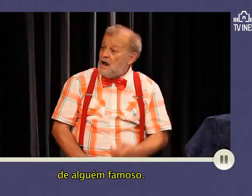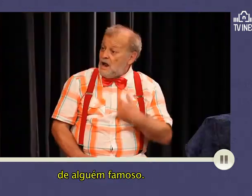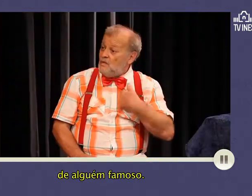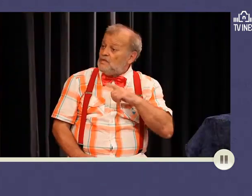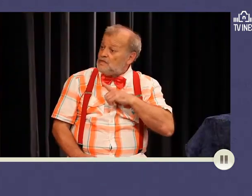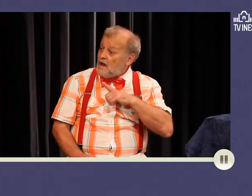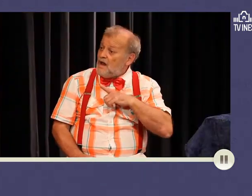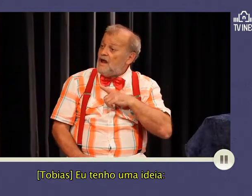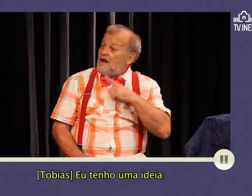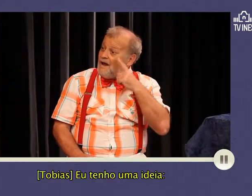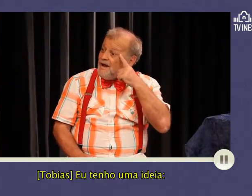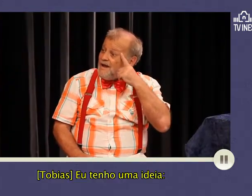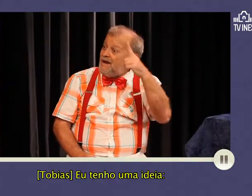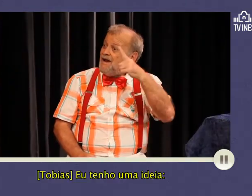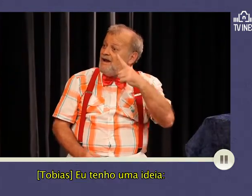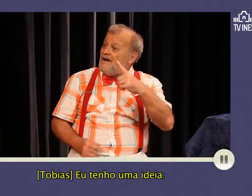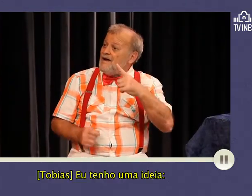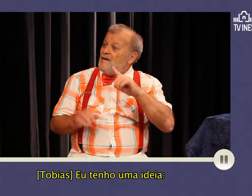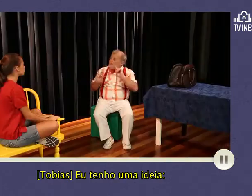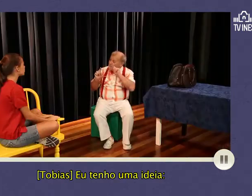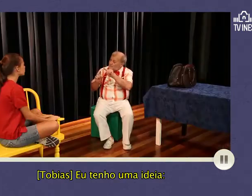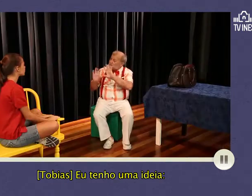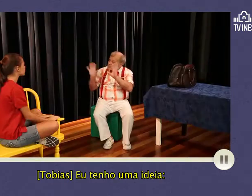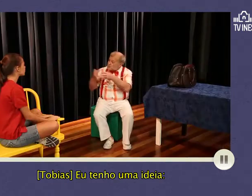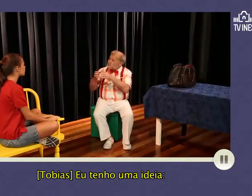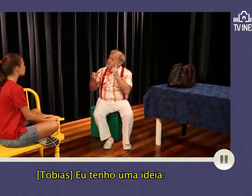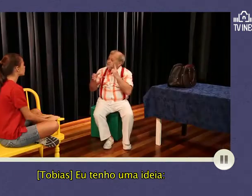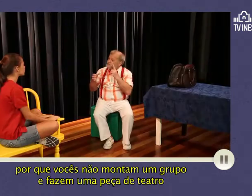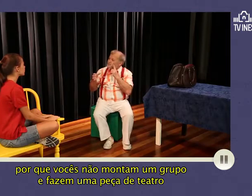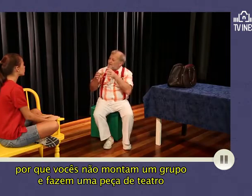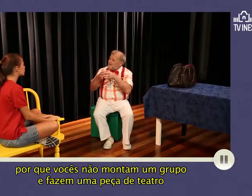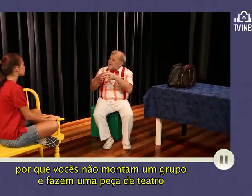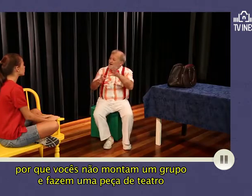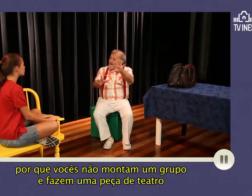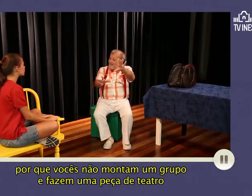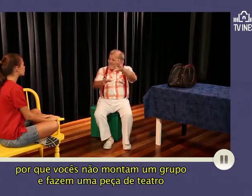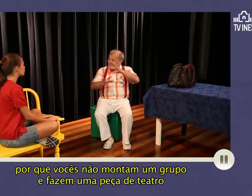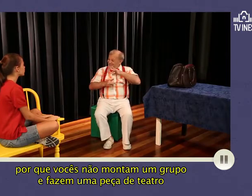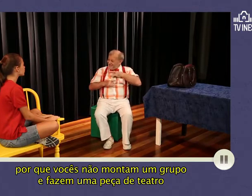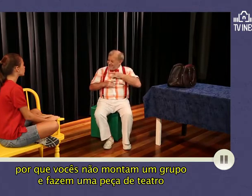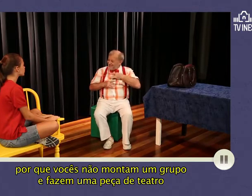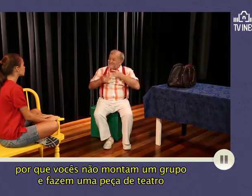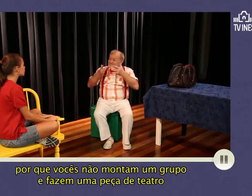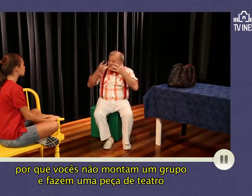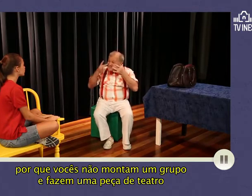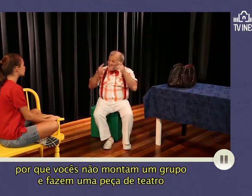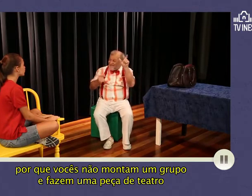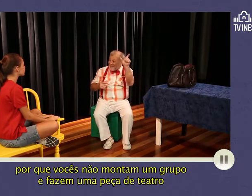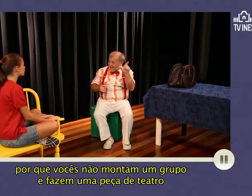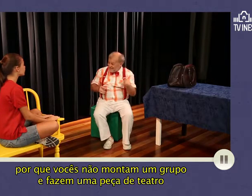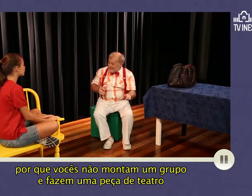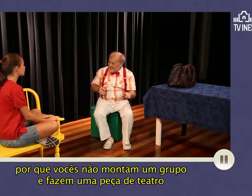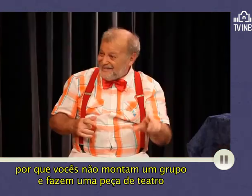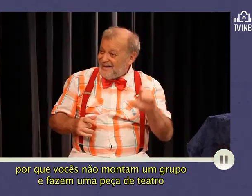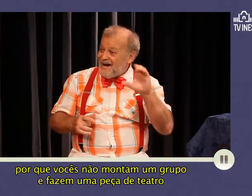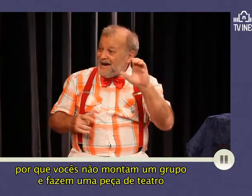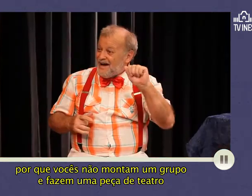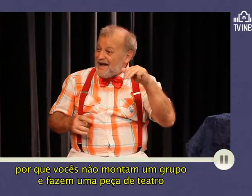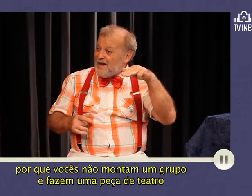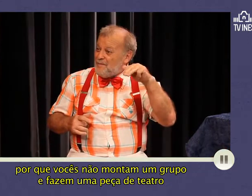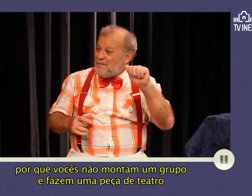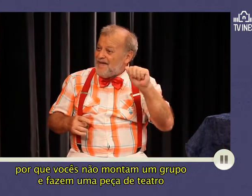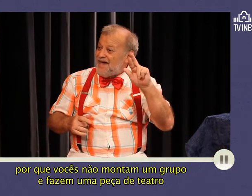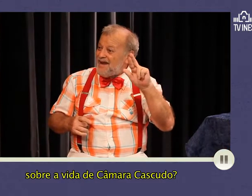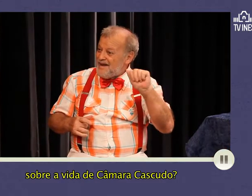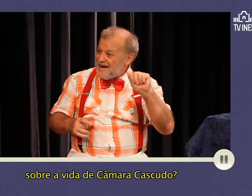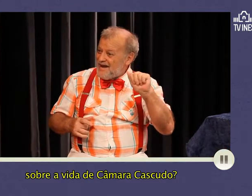famoso. Eu tenho uma ideia. Por que vocês não montam um grupo e fazem uma